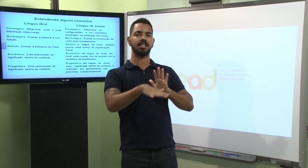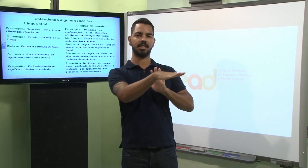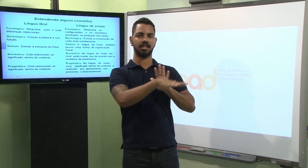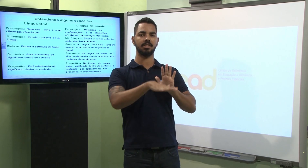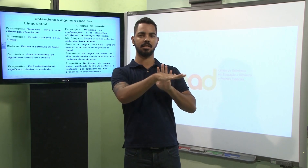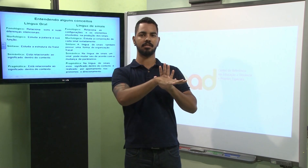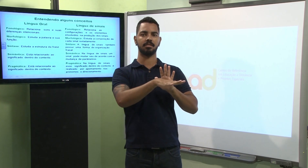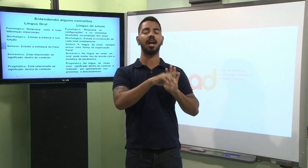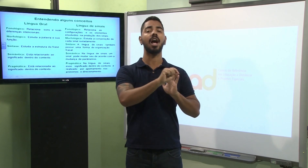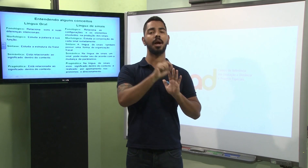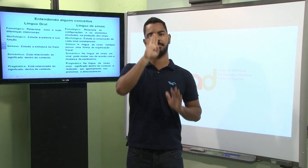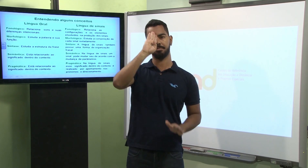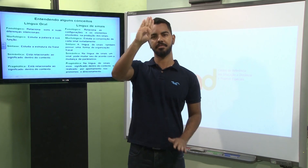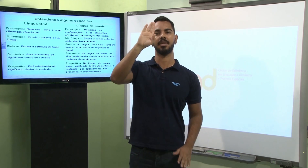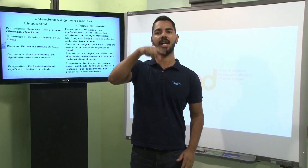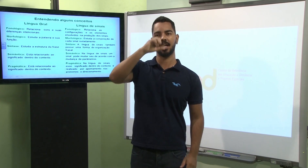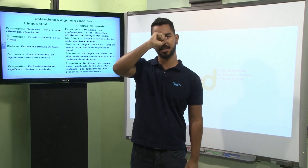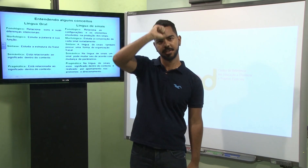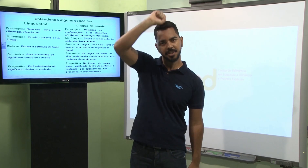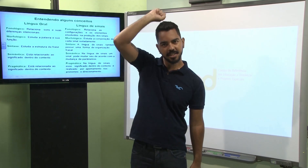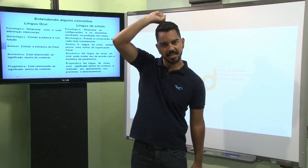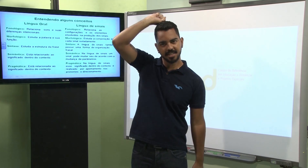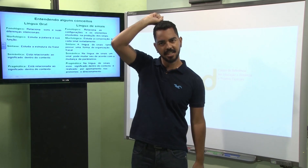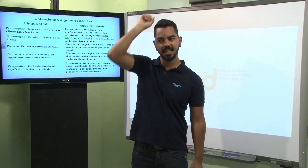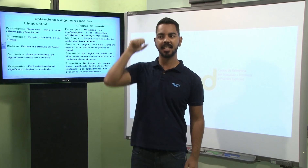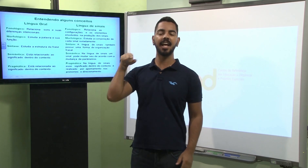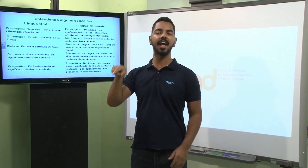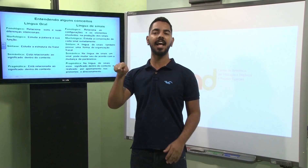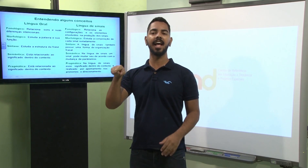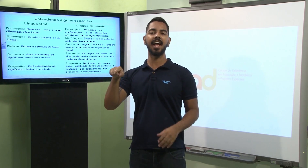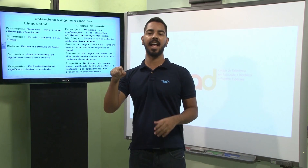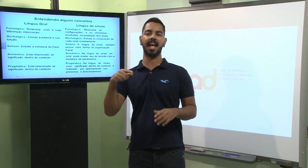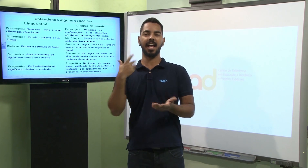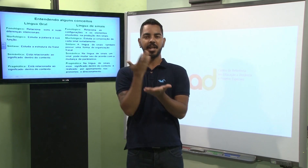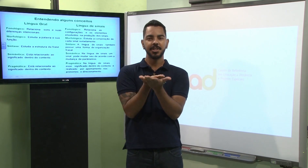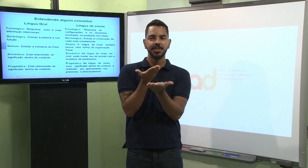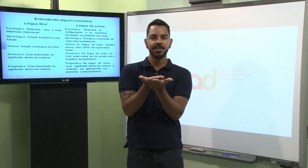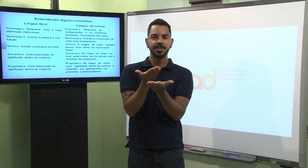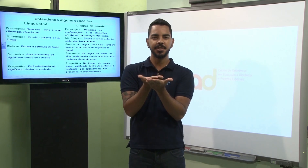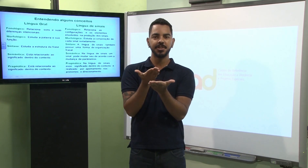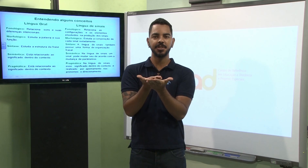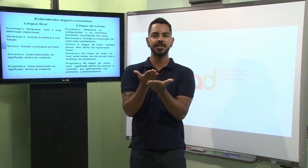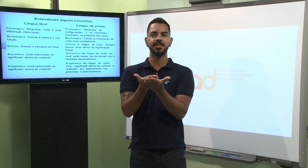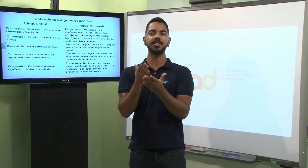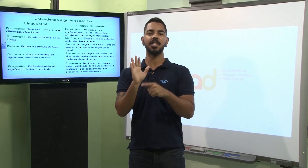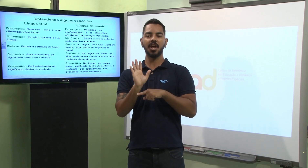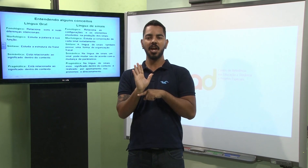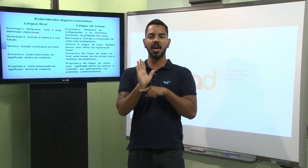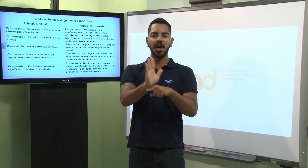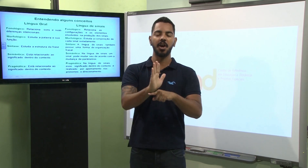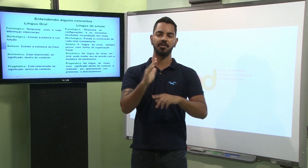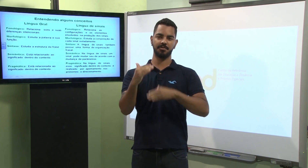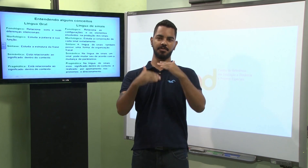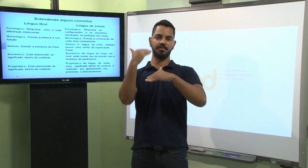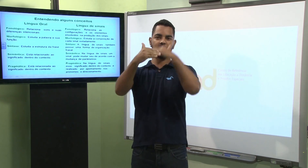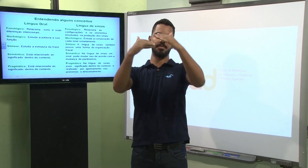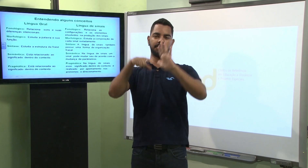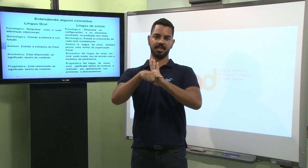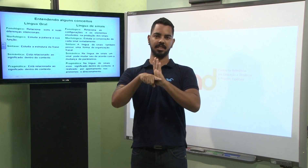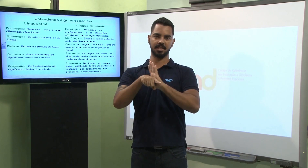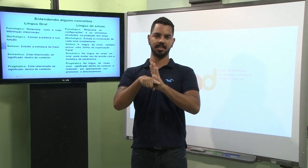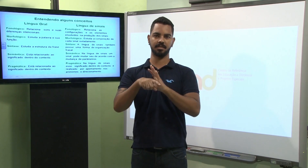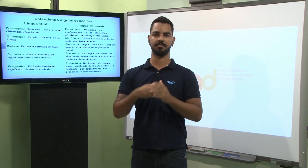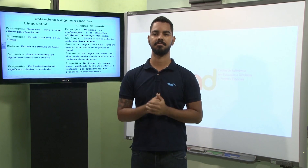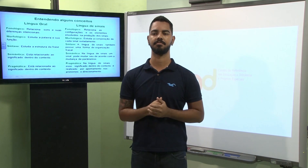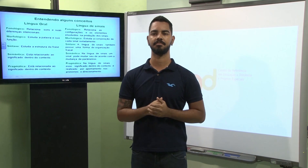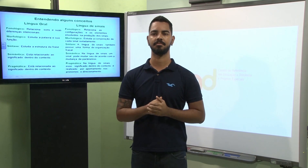graças ao seu estudo sobre a língua e a fala. De acordo com os estudos de Saussure, a linguagem humana é composta por vários fatores, sendo